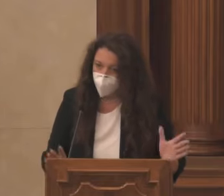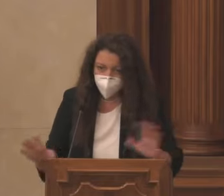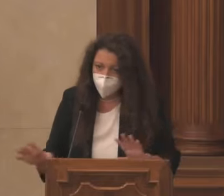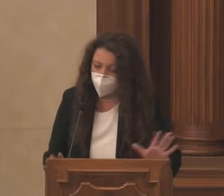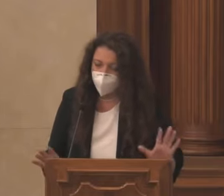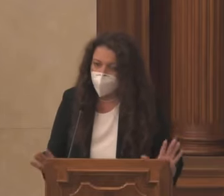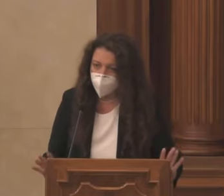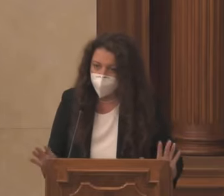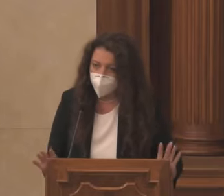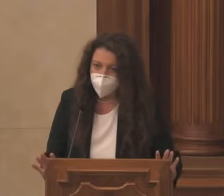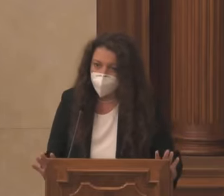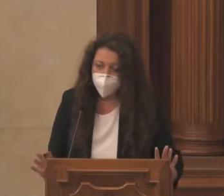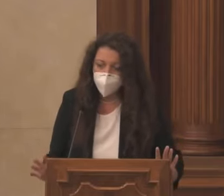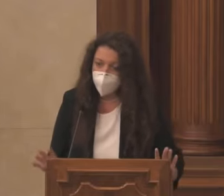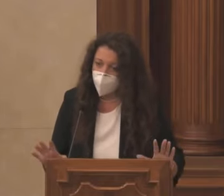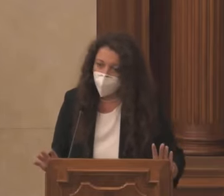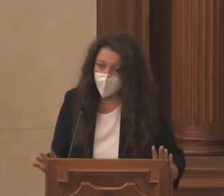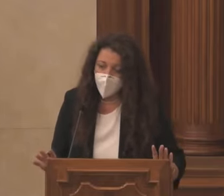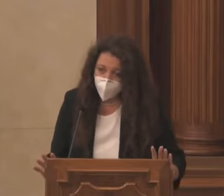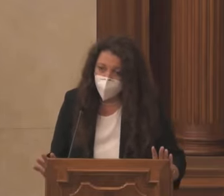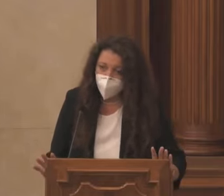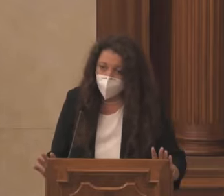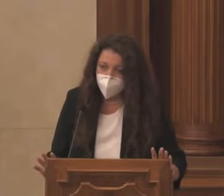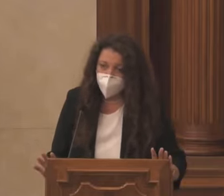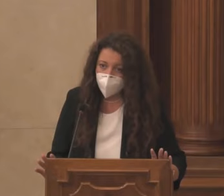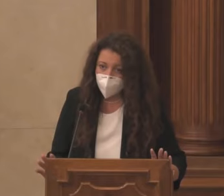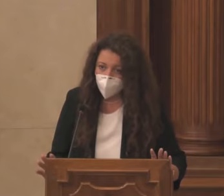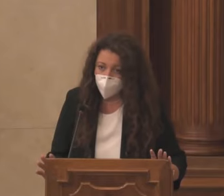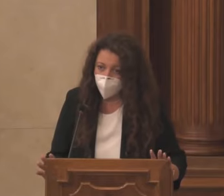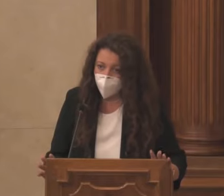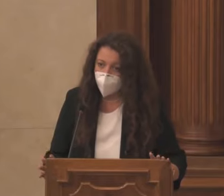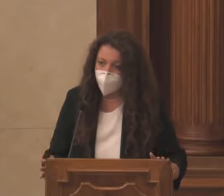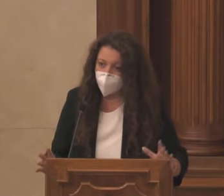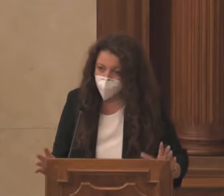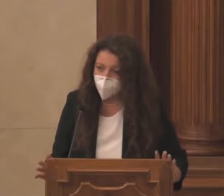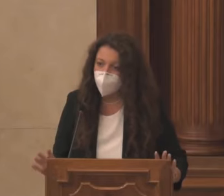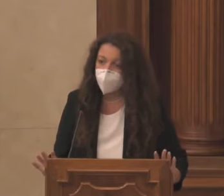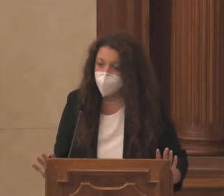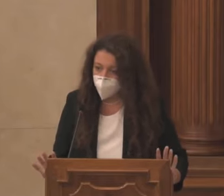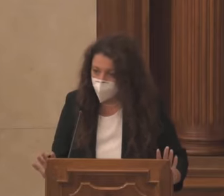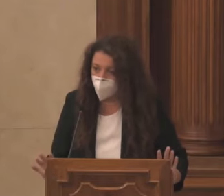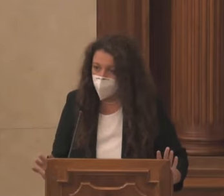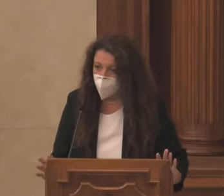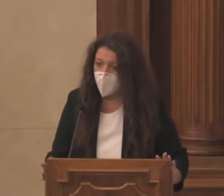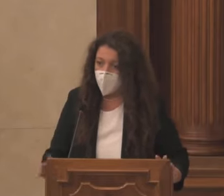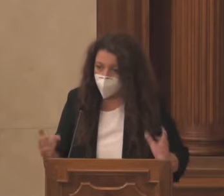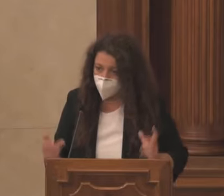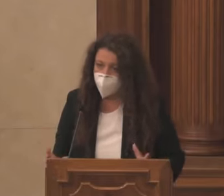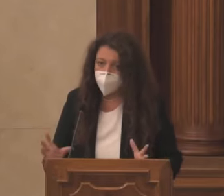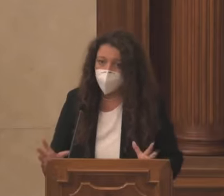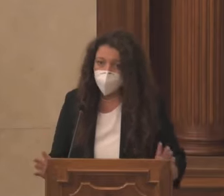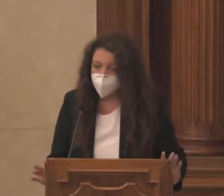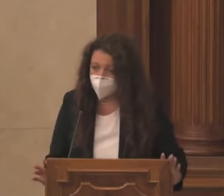scambiatevi i vostri dati relativi e continuate a approfondire tra di voi